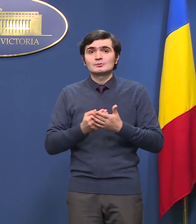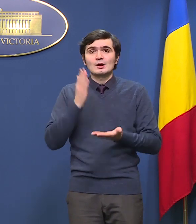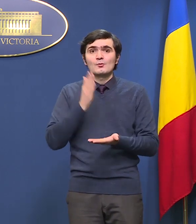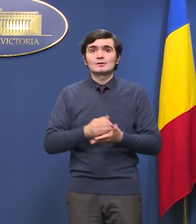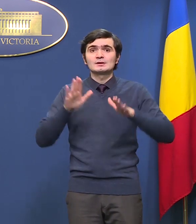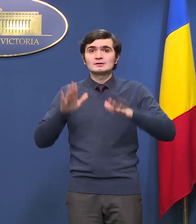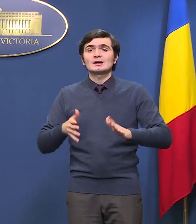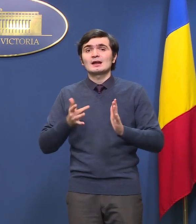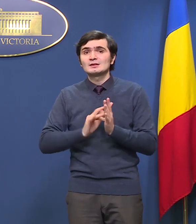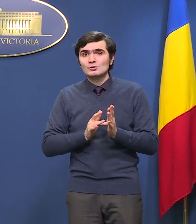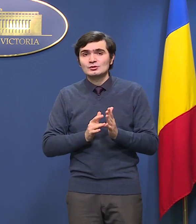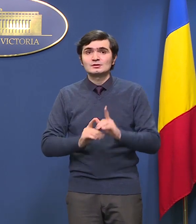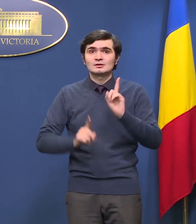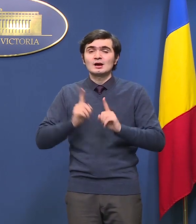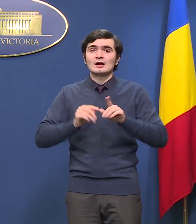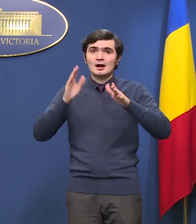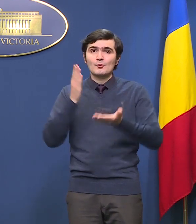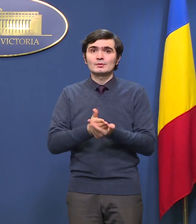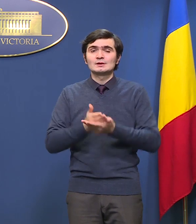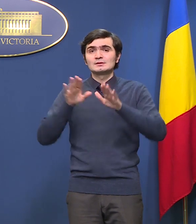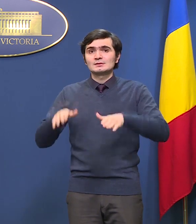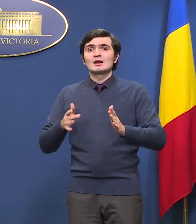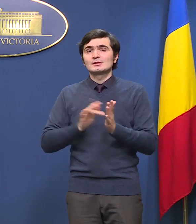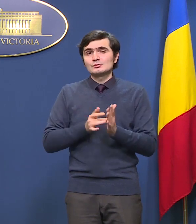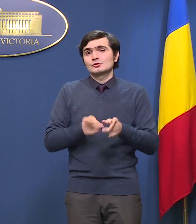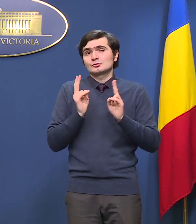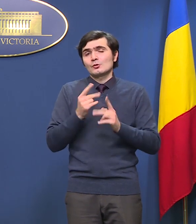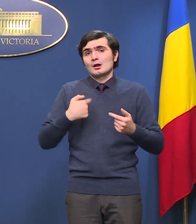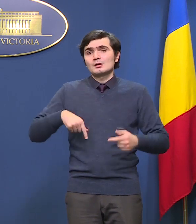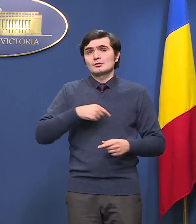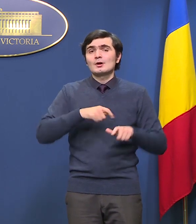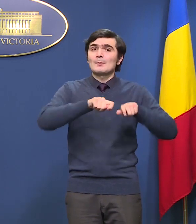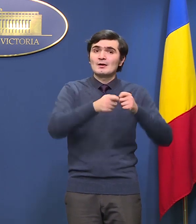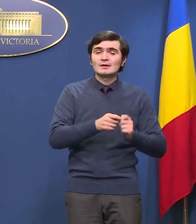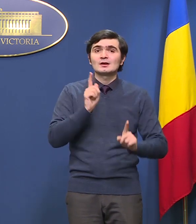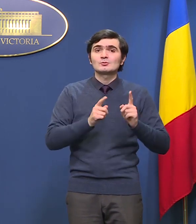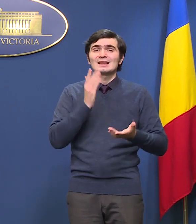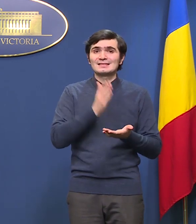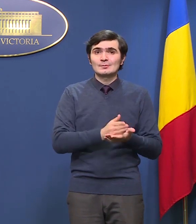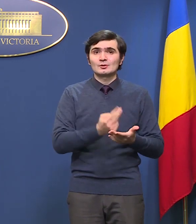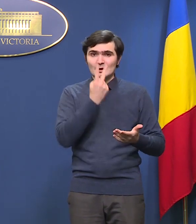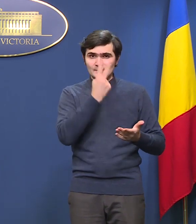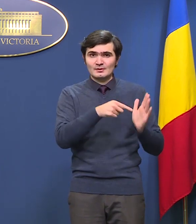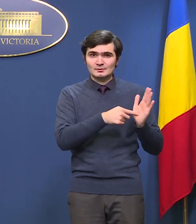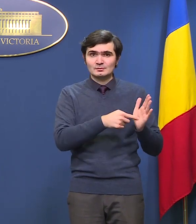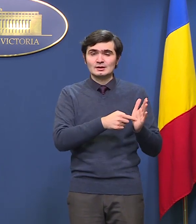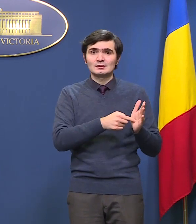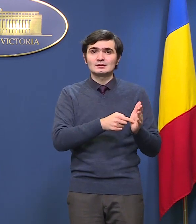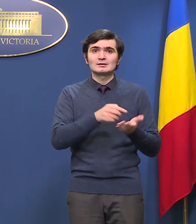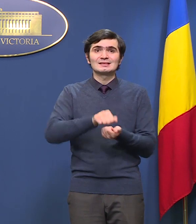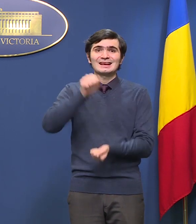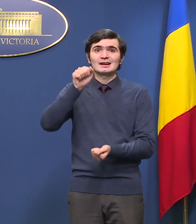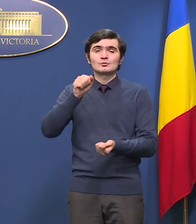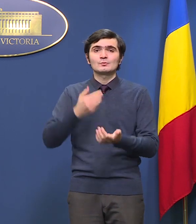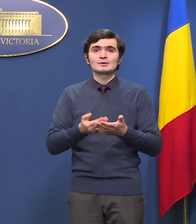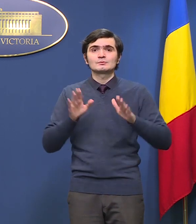urgență. Și instituindu-se starea de urgență, normal că am afectat anumite drepturi care sunt prevăzute în decretul de instituire a stării de urgență.